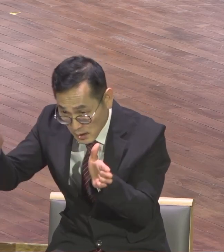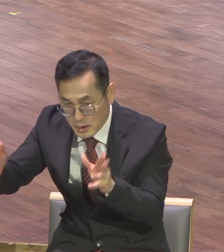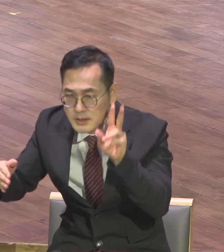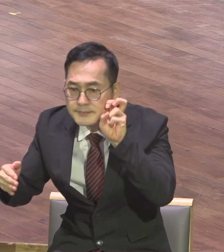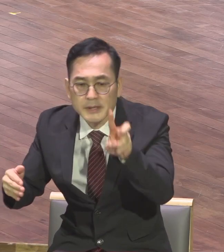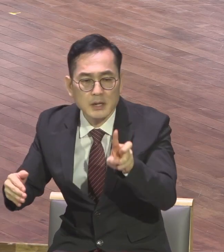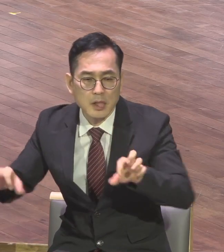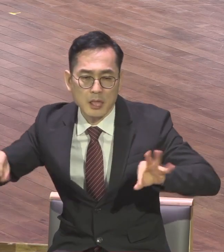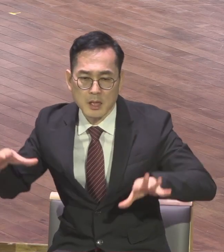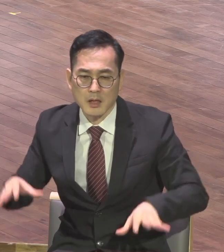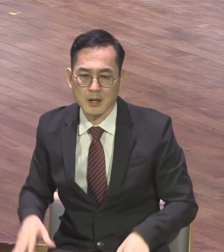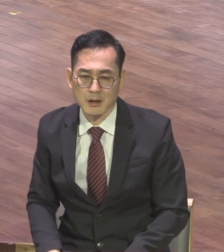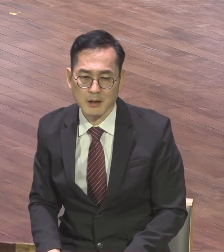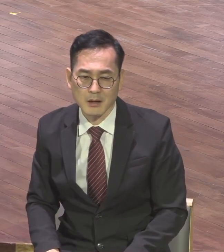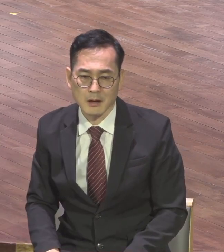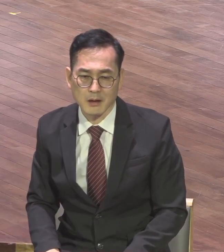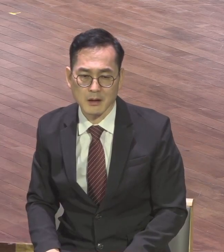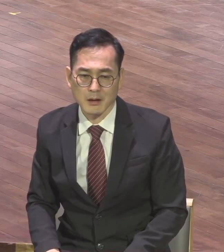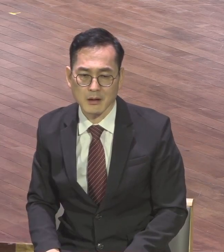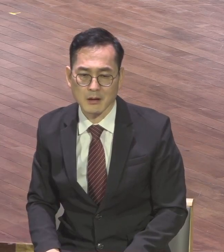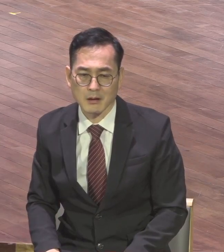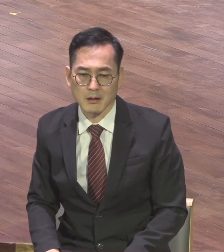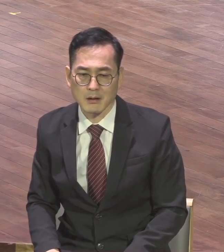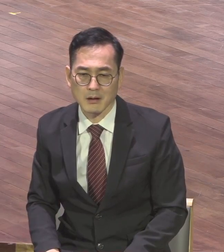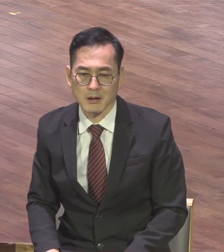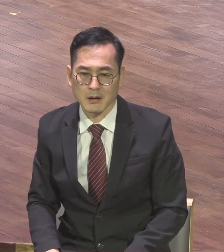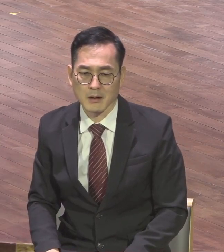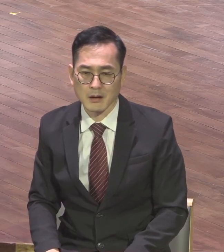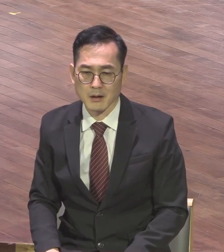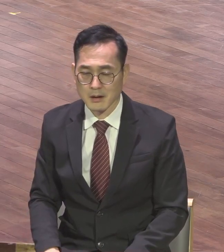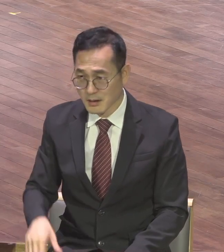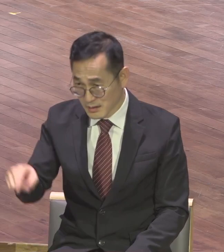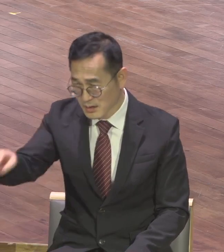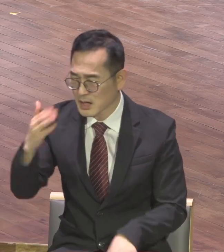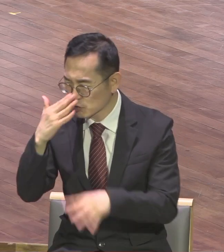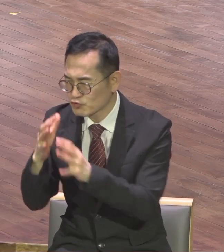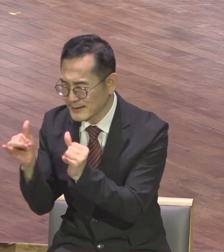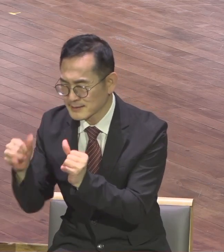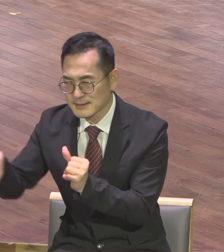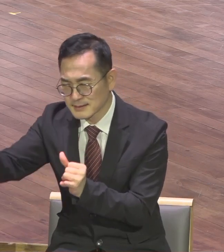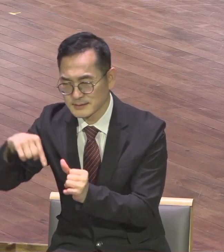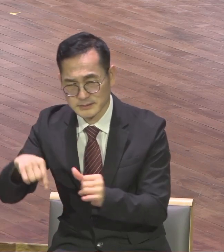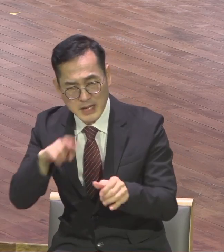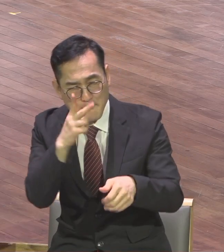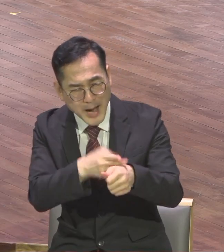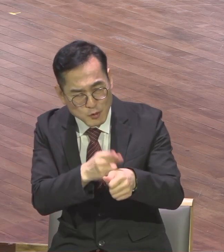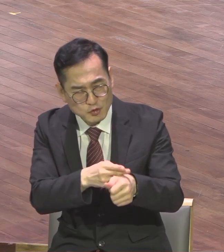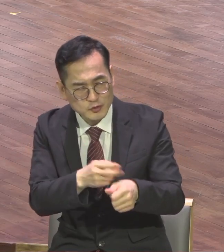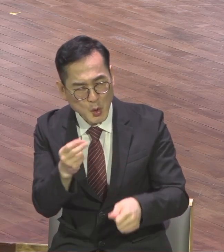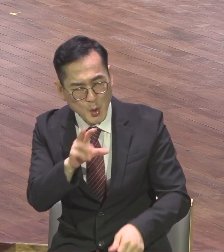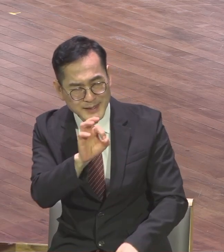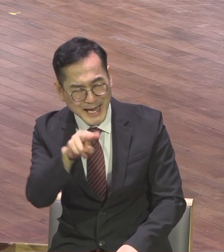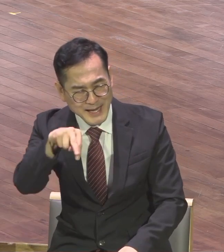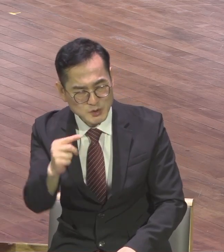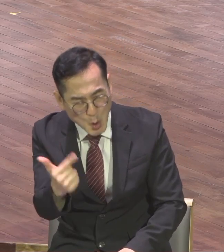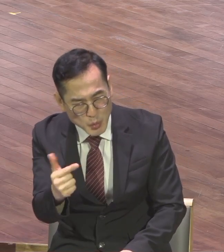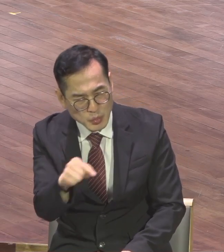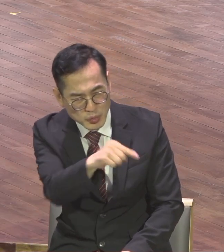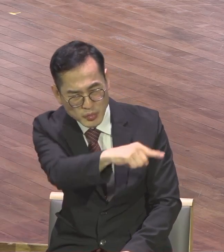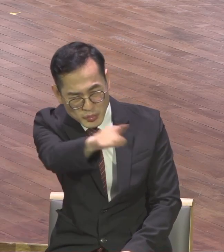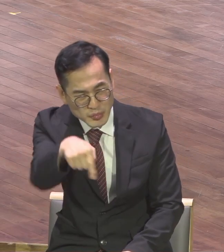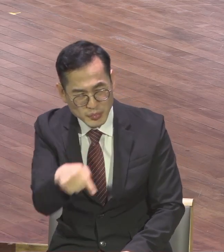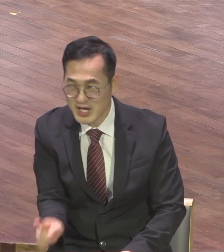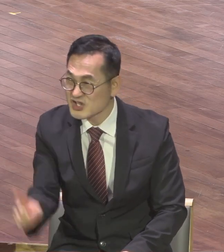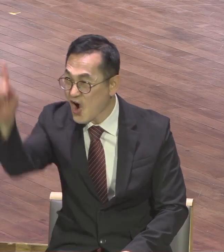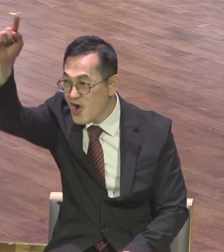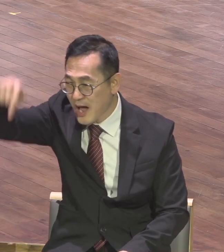얼마나 사실적이었던지, 유대 교권주의자들이 바울팀과 야손과 몇 형제들을 가르쳐